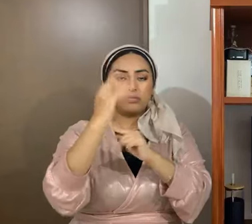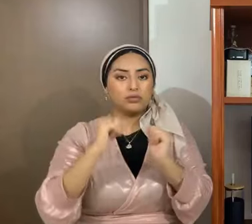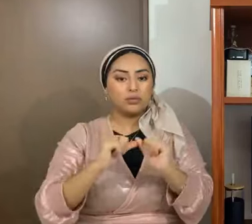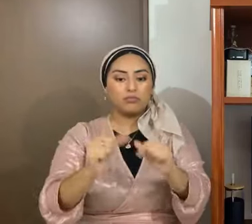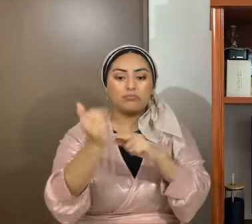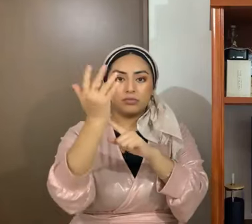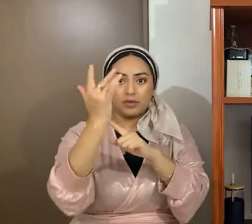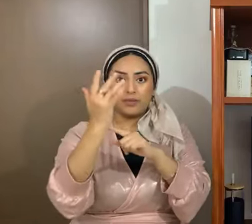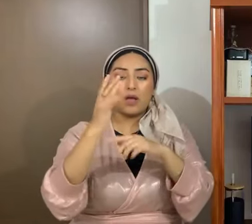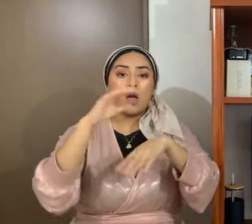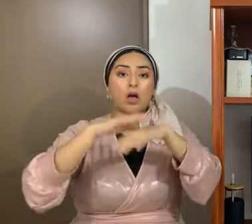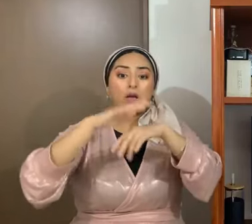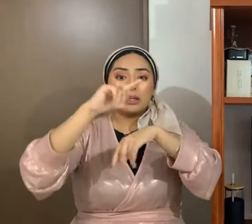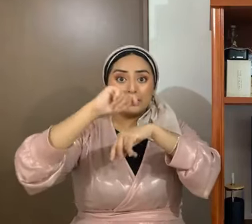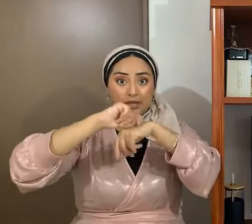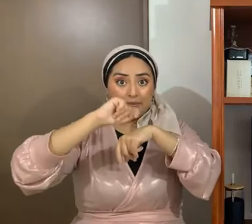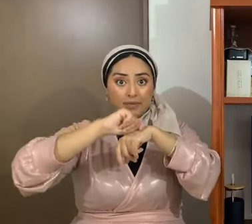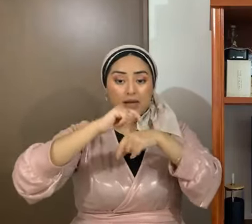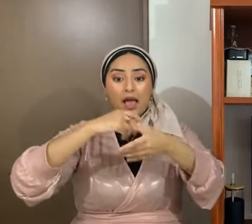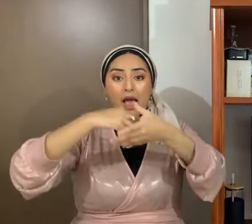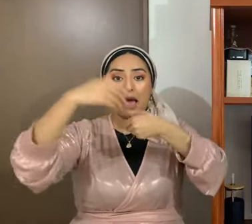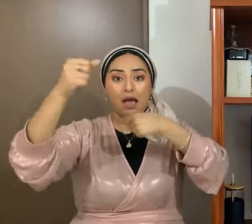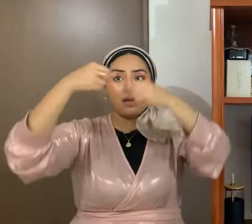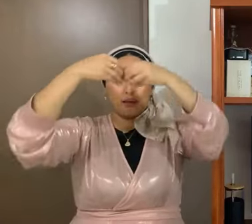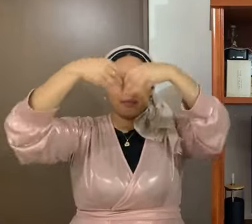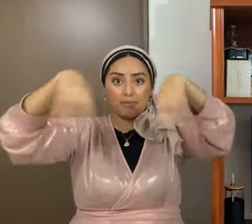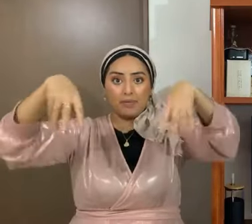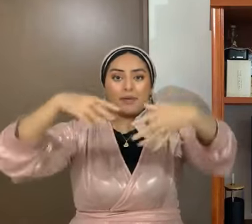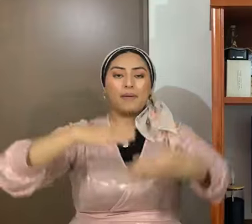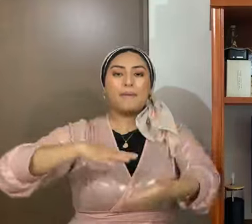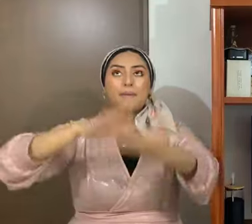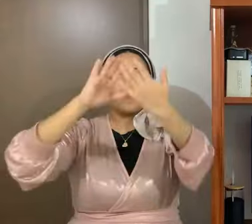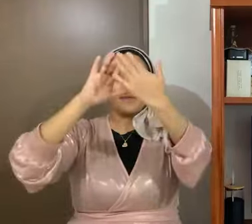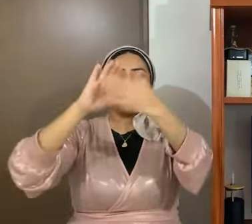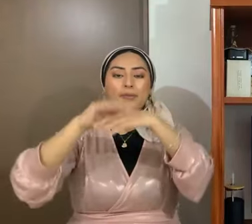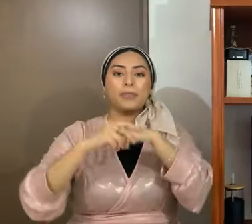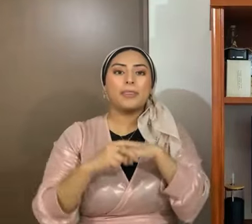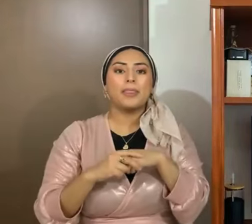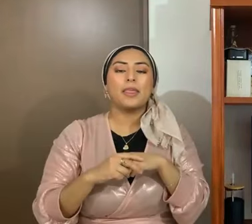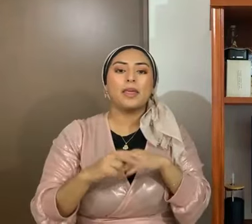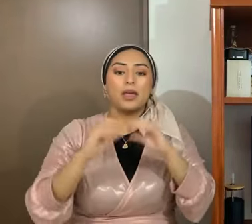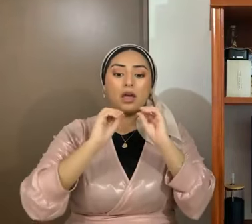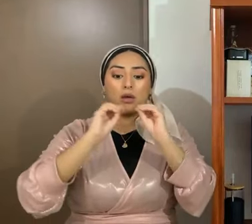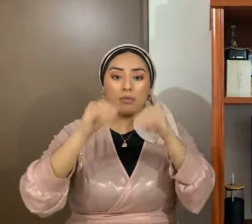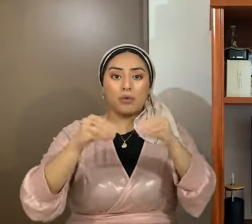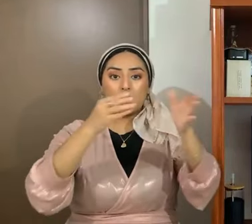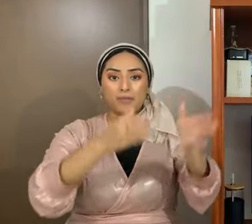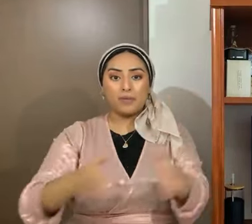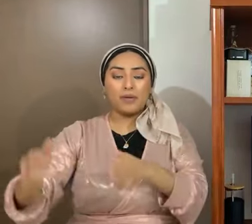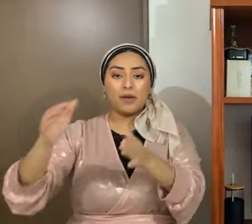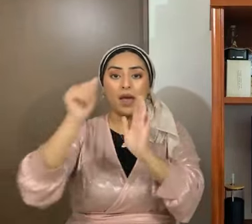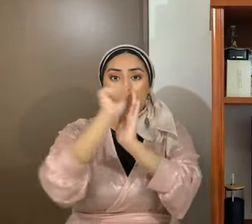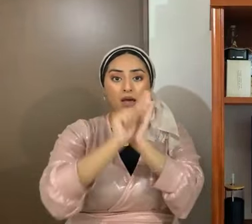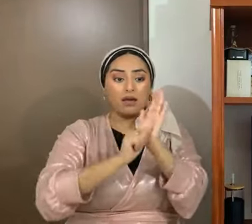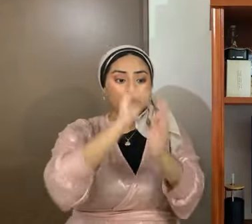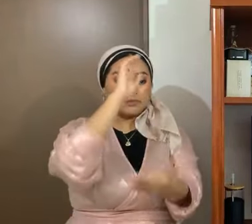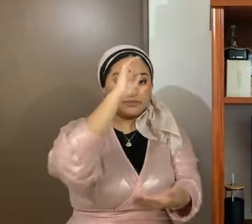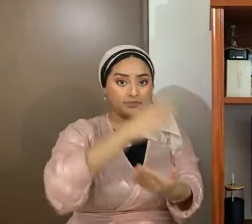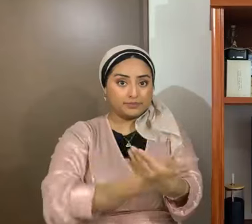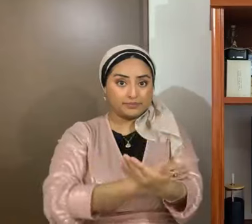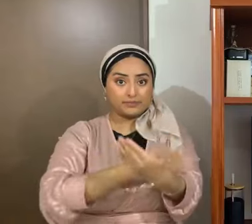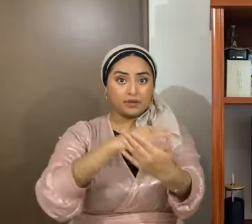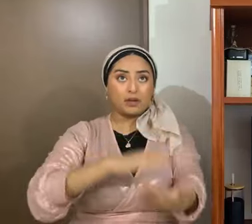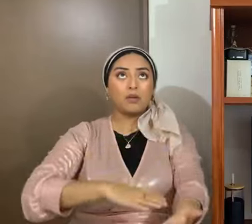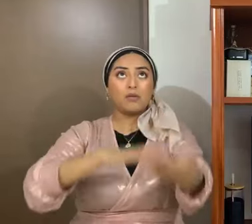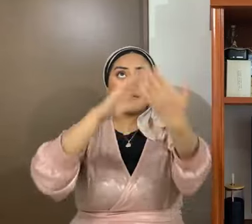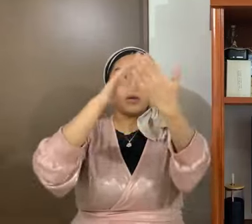lámparas. En el Mishkan de reunión, afuera del velo que está delante del testimonio, las pondrá en orden Aarón y sus hijos para que ardan delante